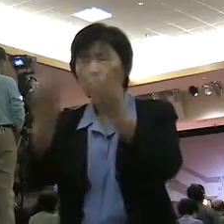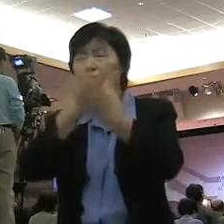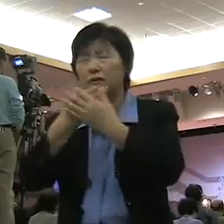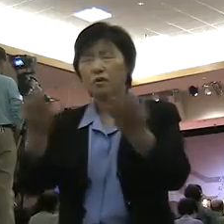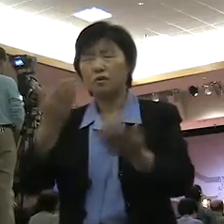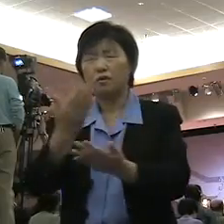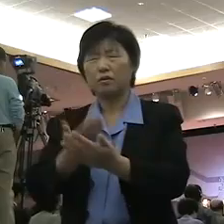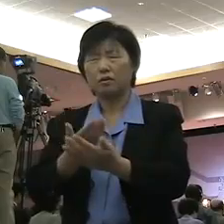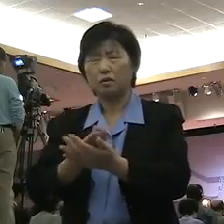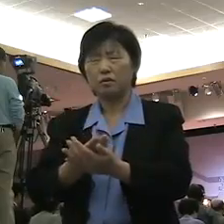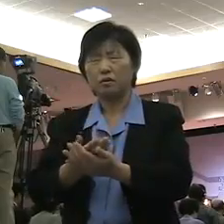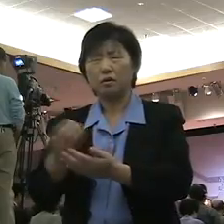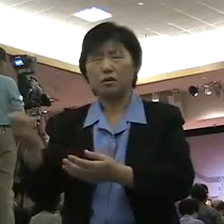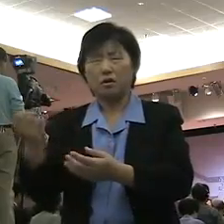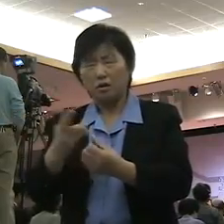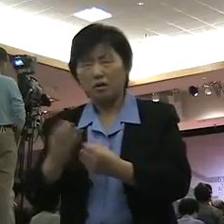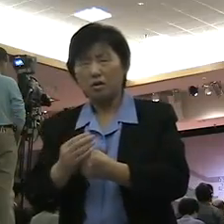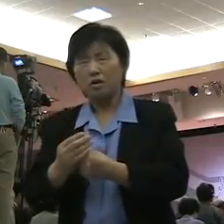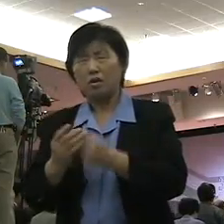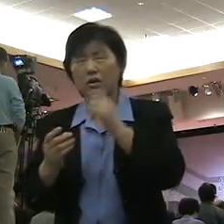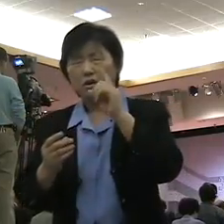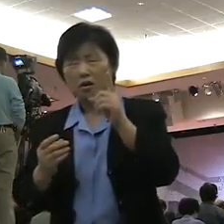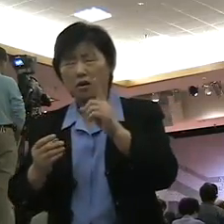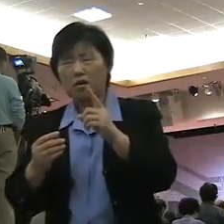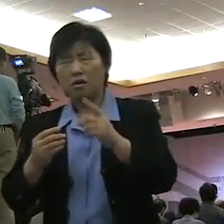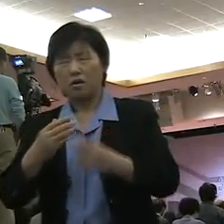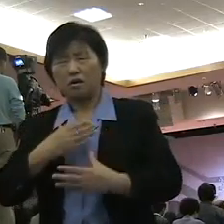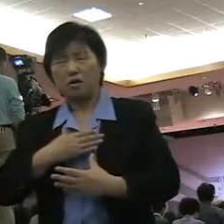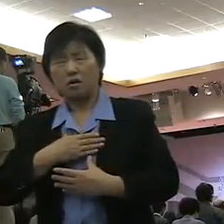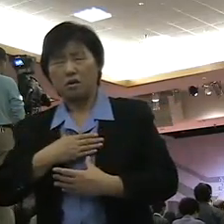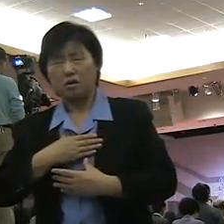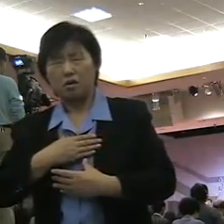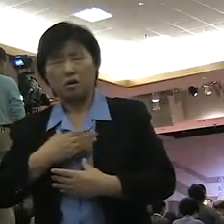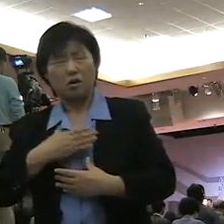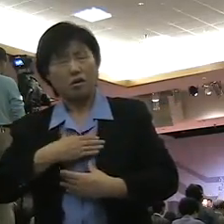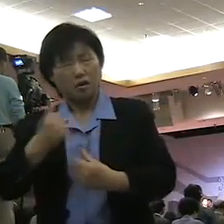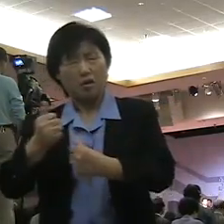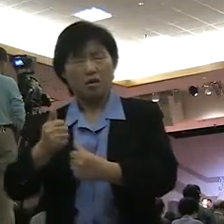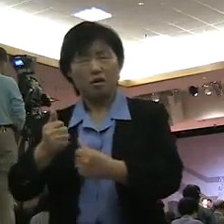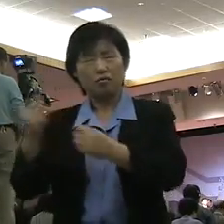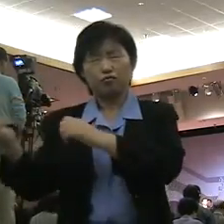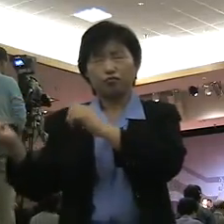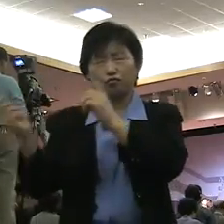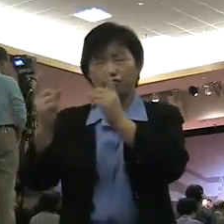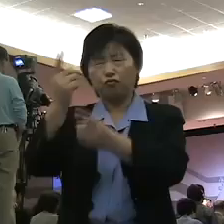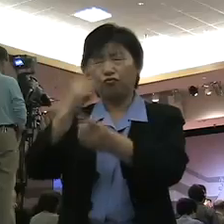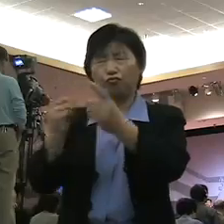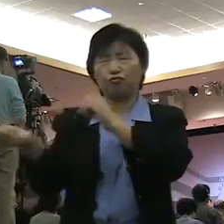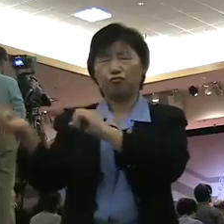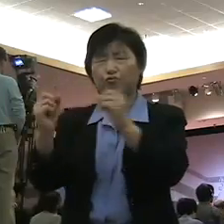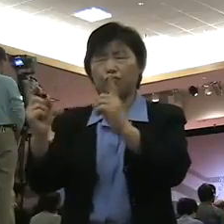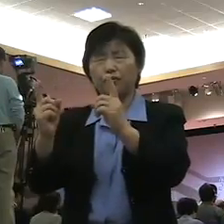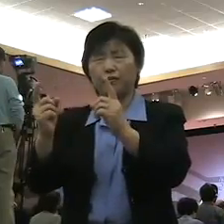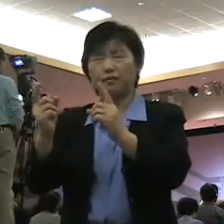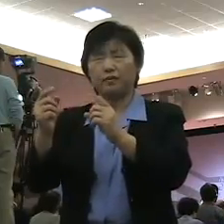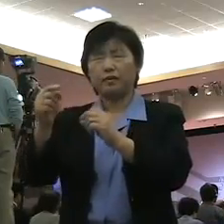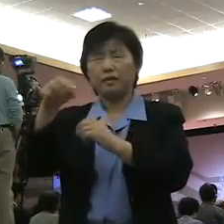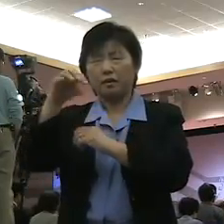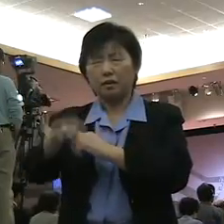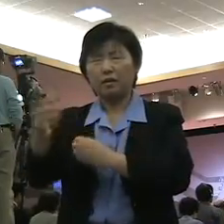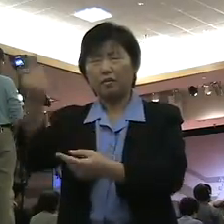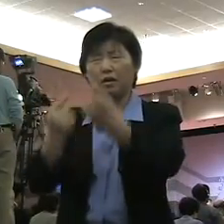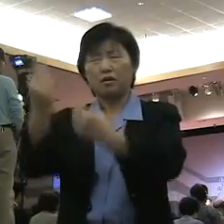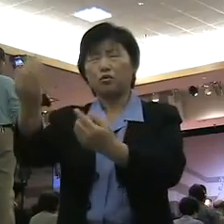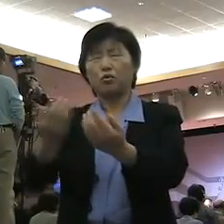축복하여 주시옵소서. 그리하여 다시 한번 평강의 부흥이 이곳에 임할 수 있도록 주여 함께하여